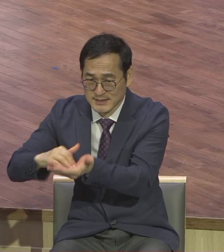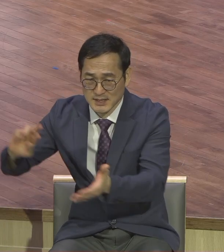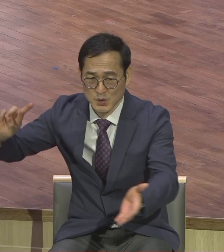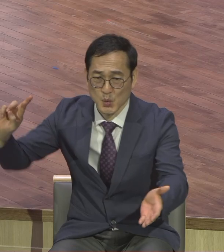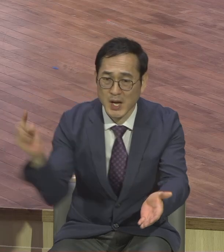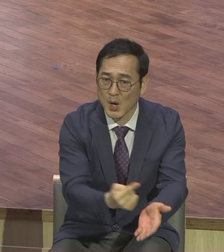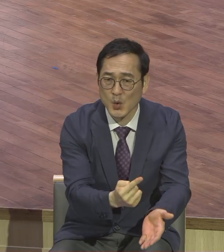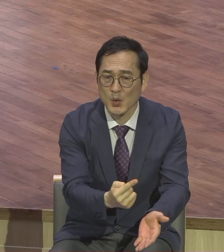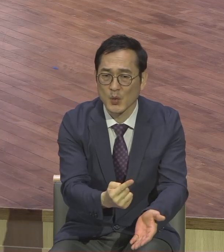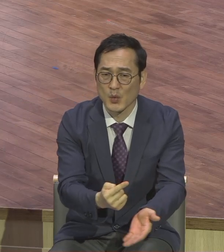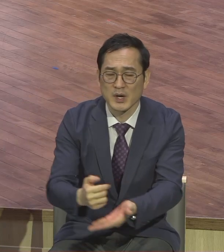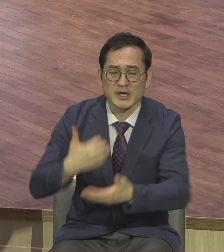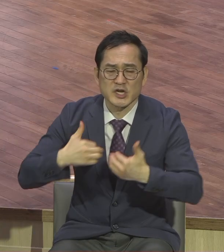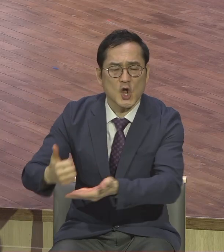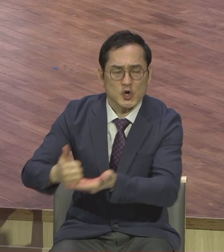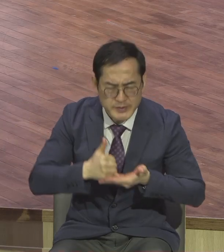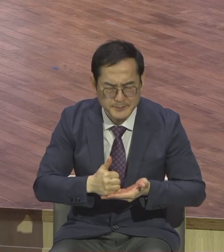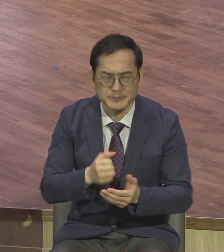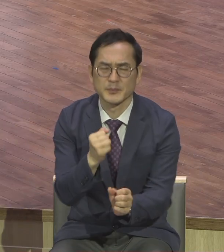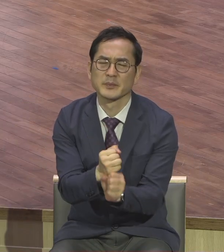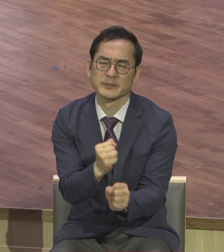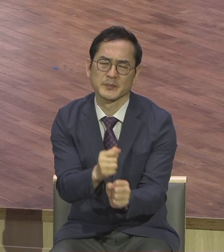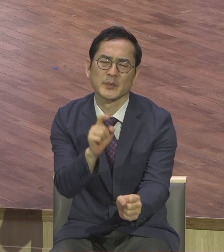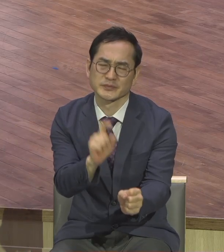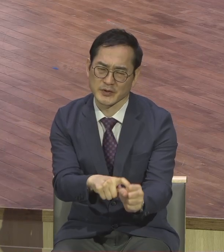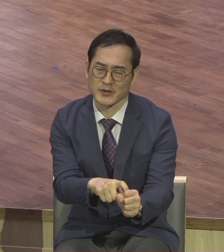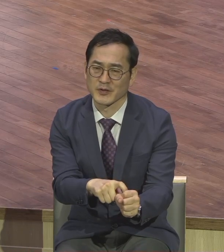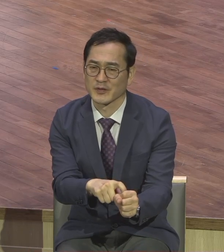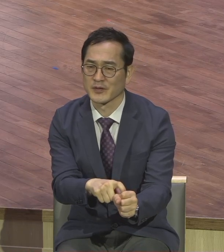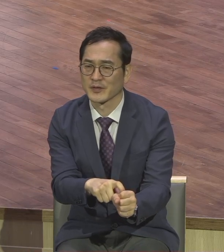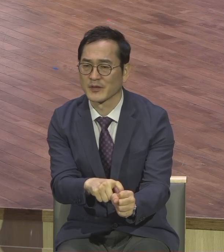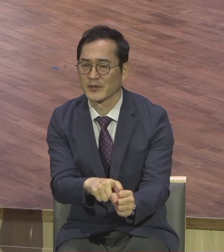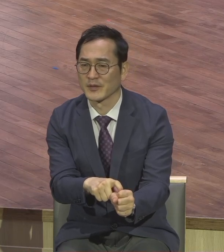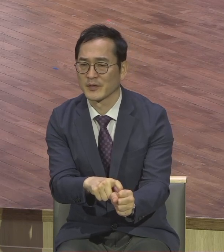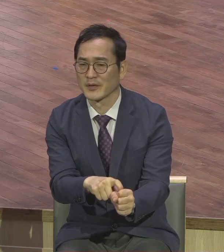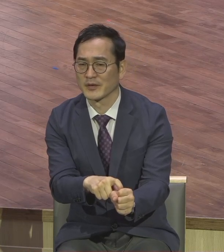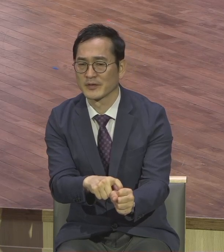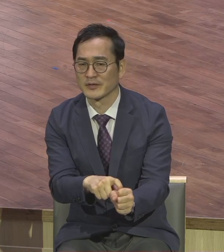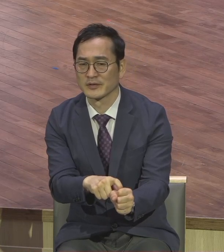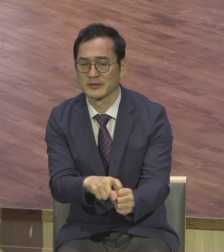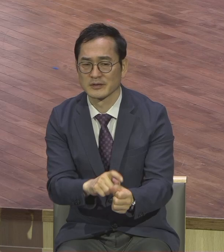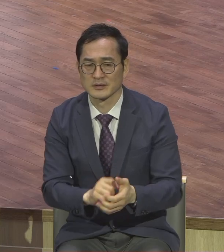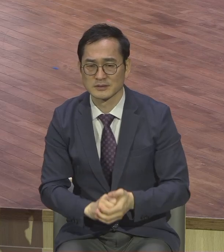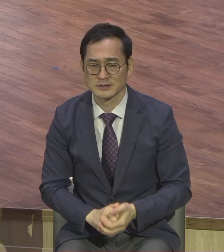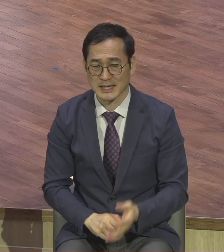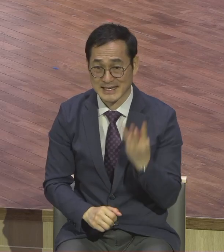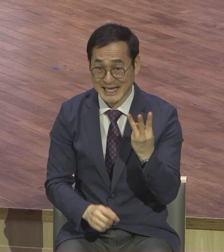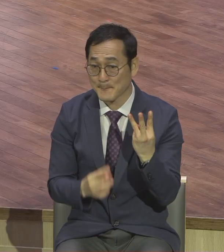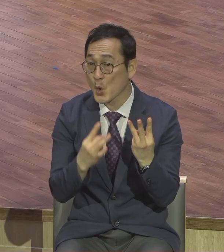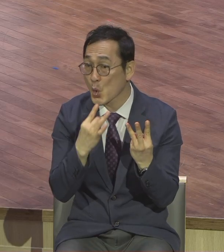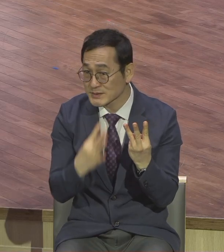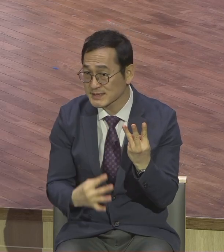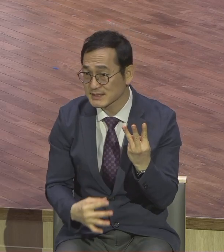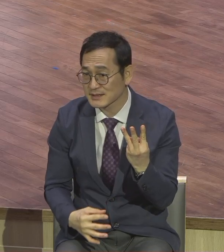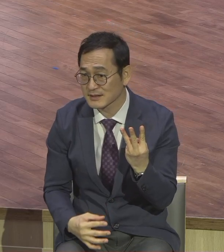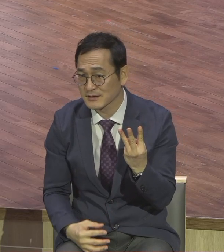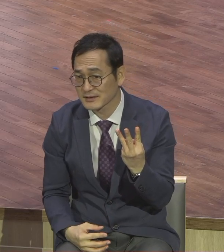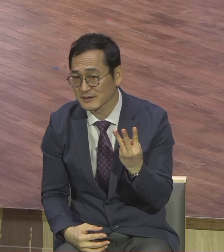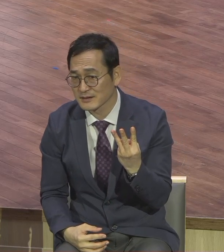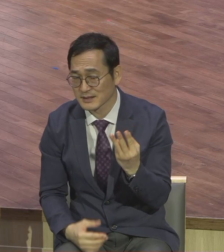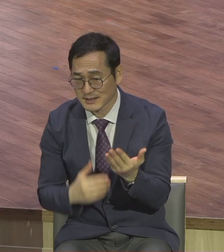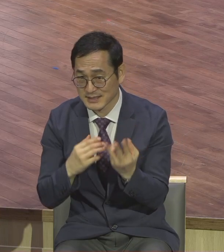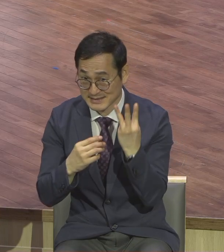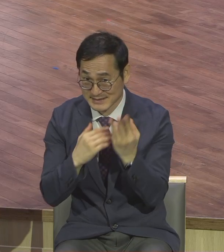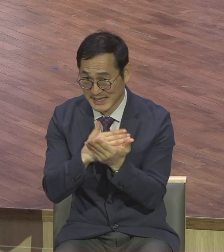바울의 목적이 그리스도 형상. 쉽게 적용하면 삼오직의 삶을 살도록